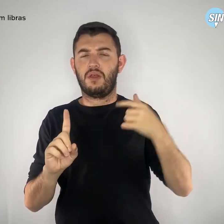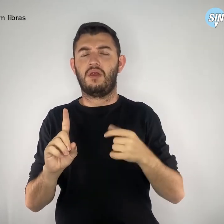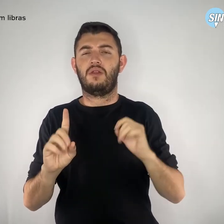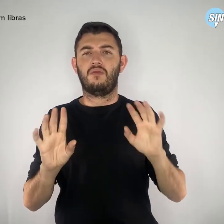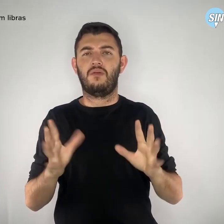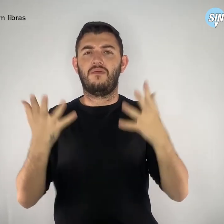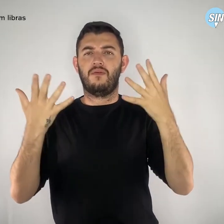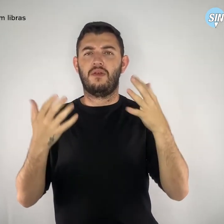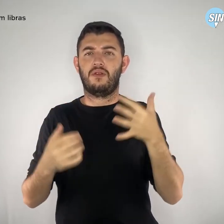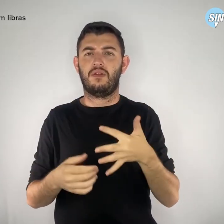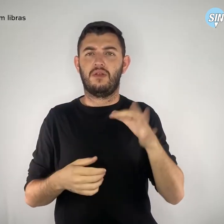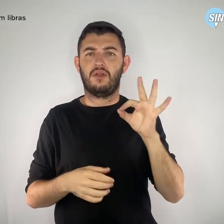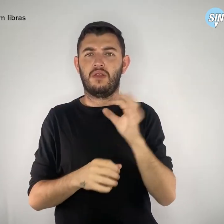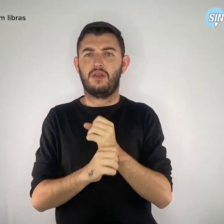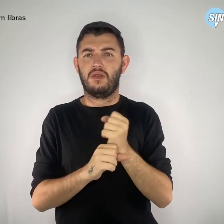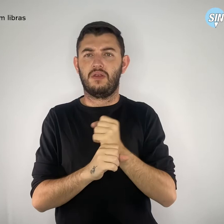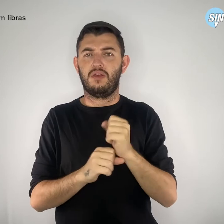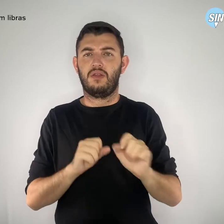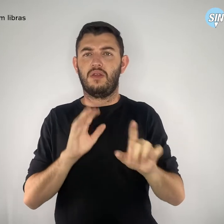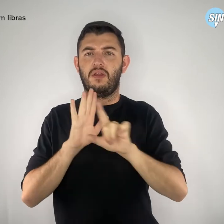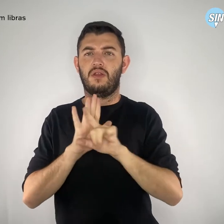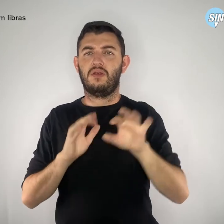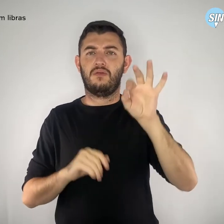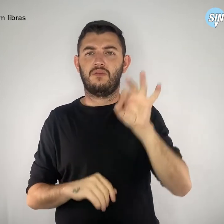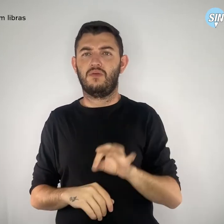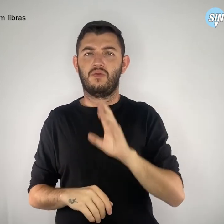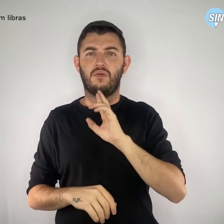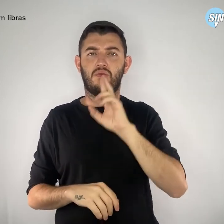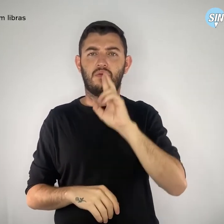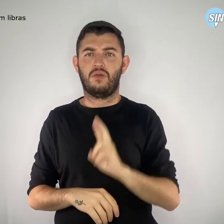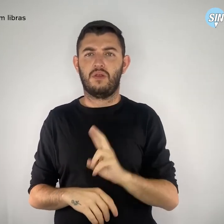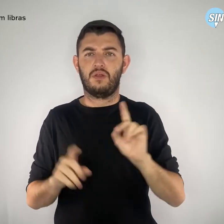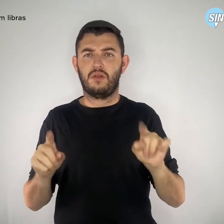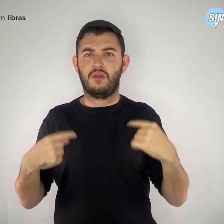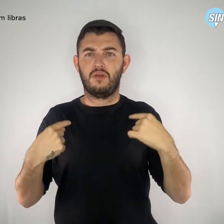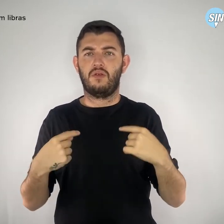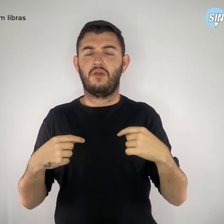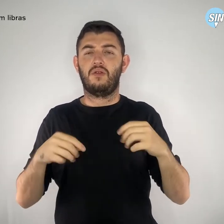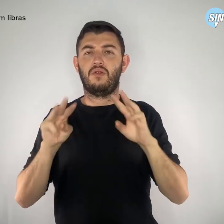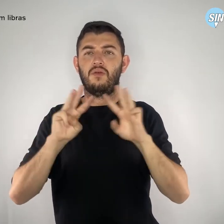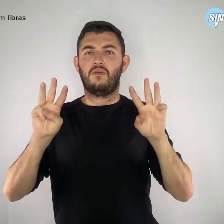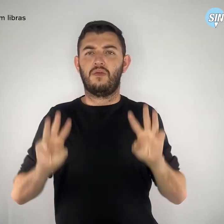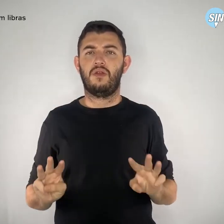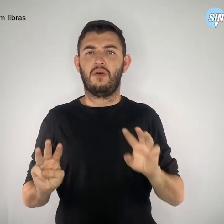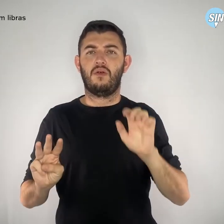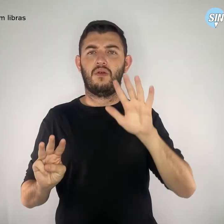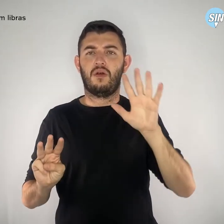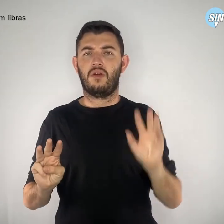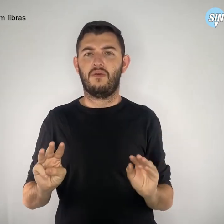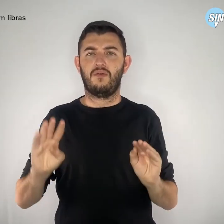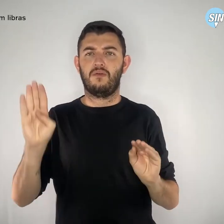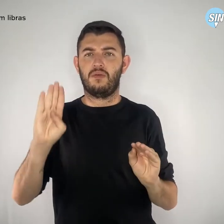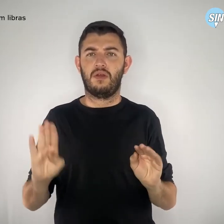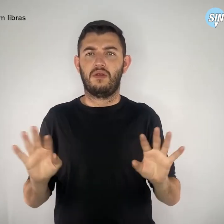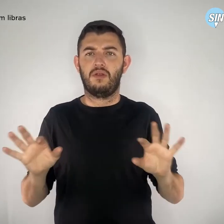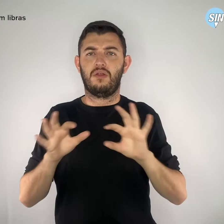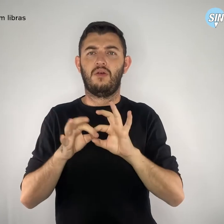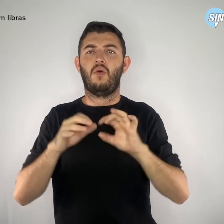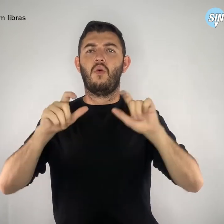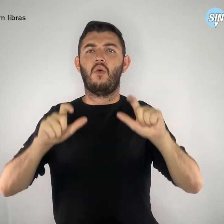Cotas, Resultados e Desafios, no Museu Afro-Brasil, em São Paulo, 71% das